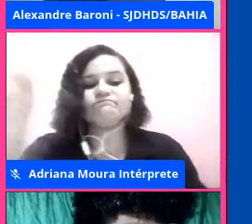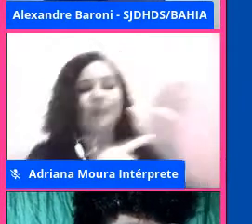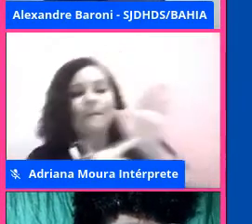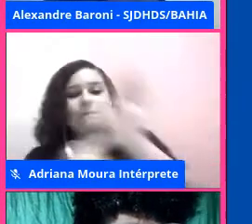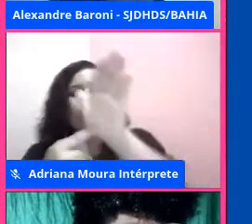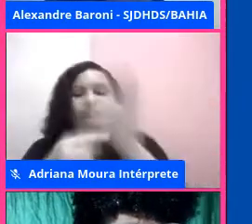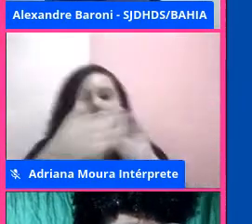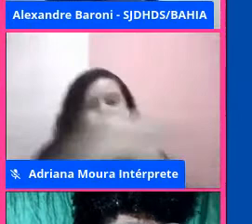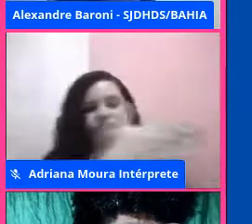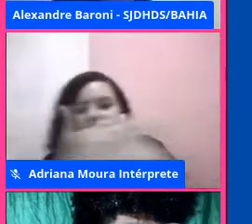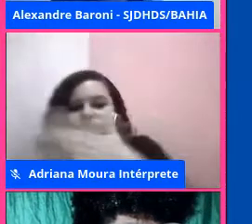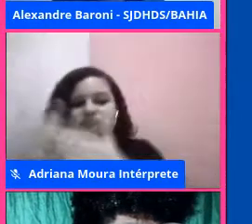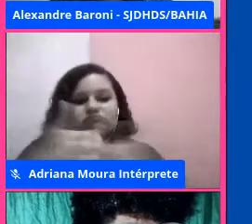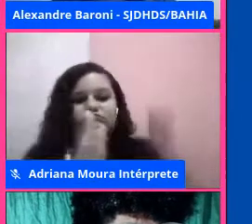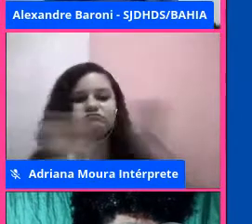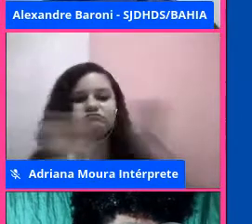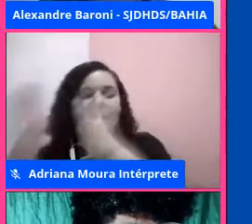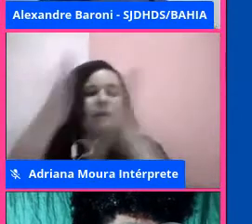que estão